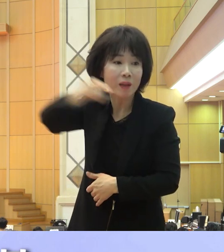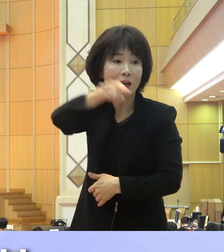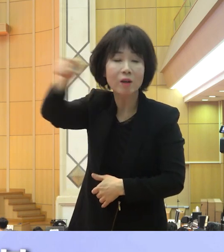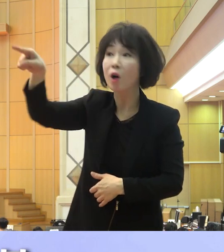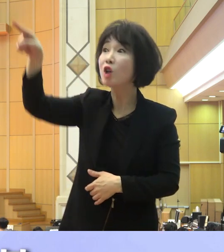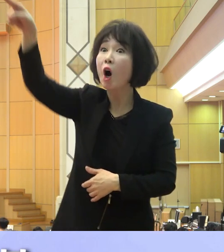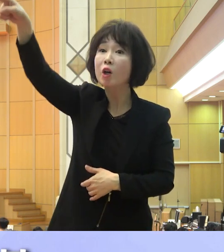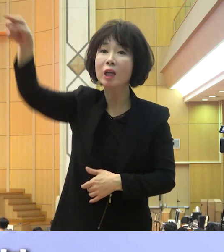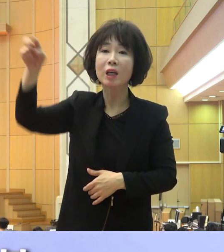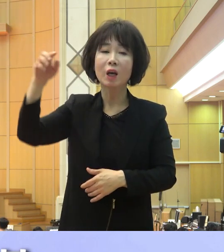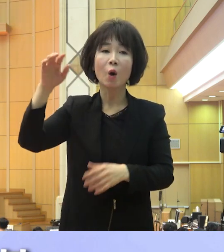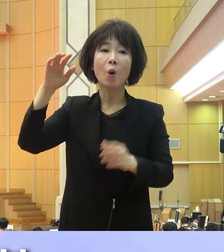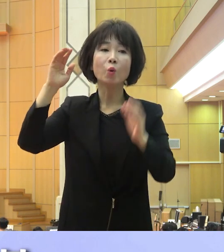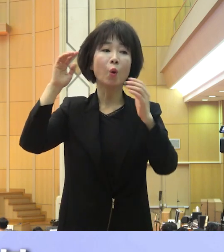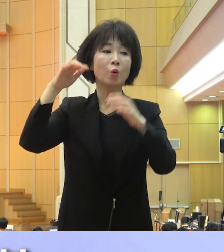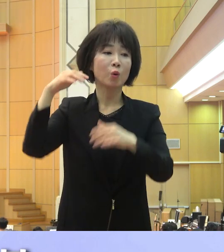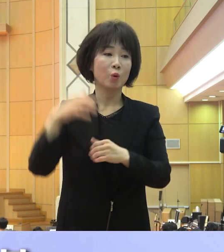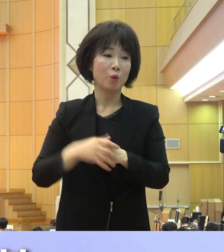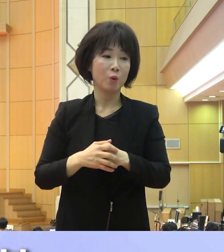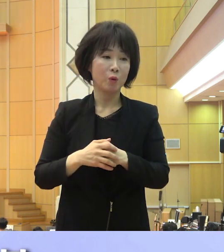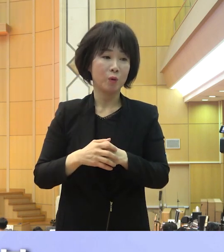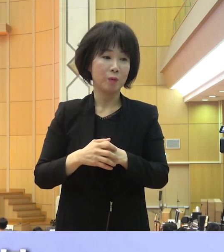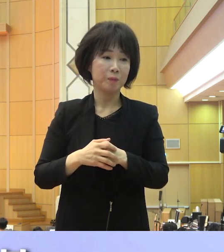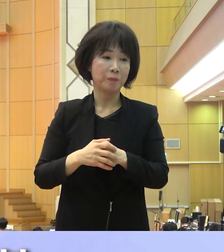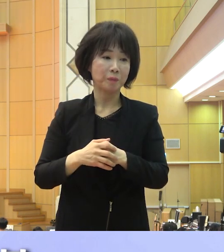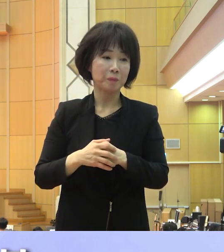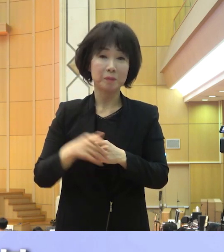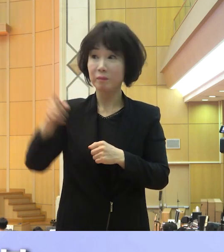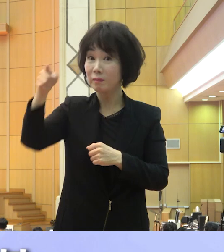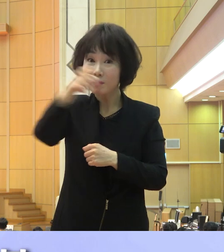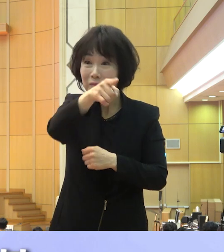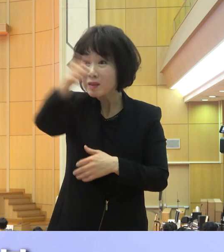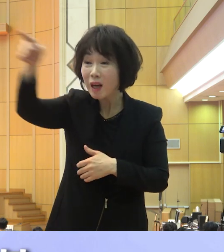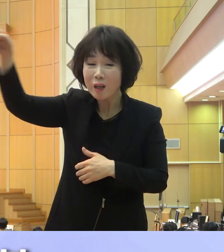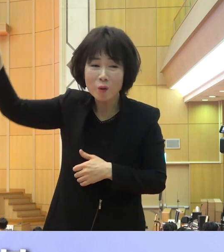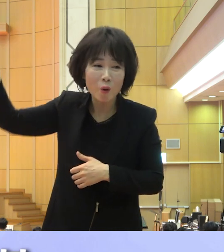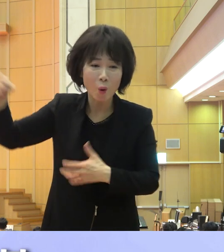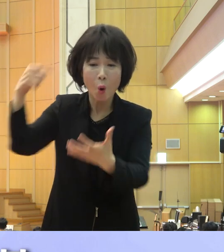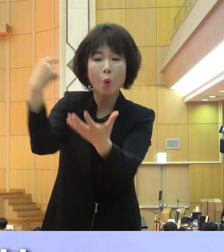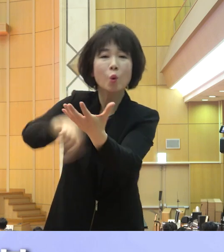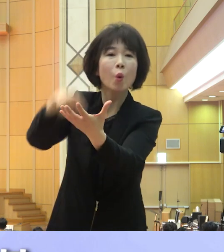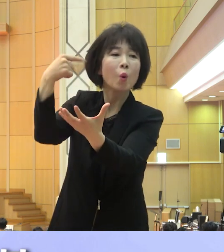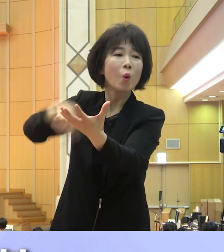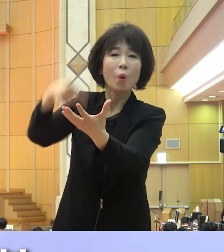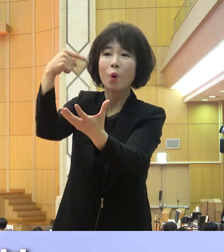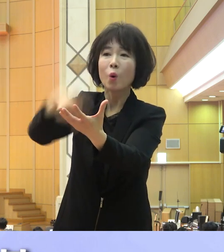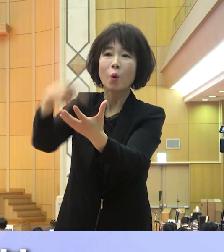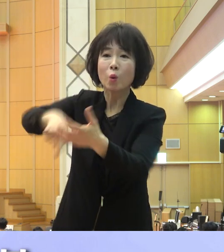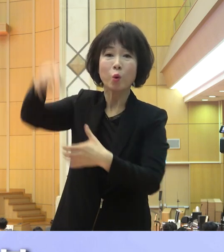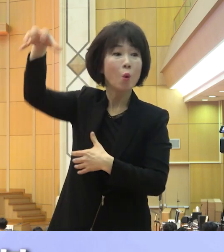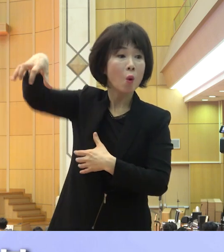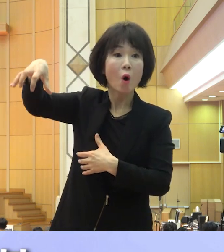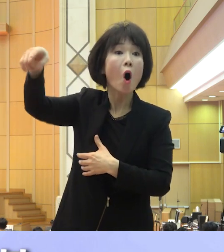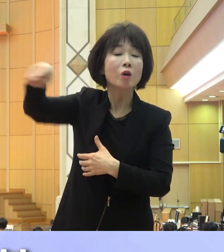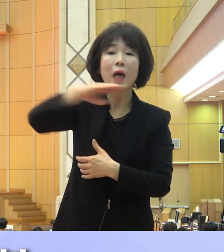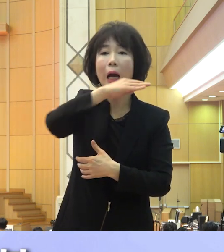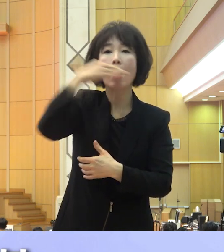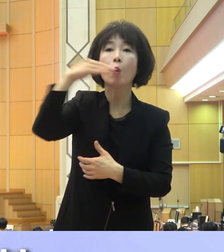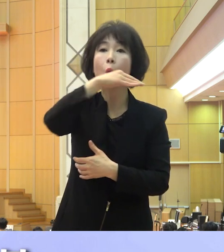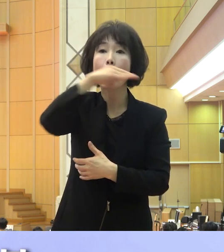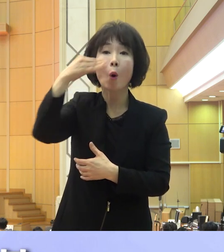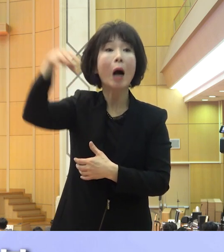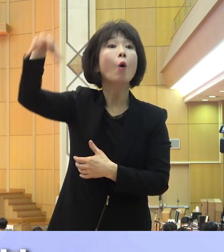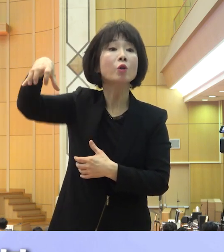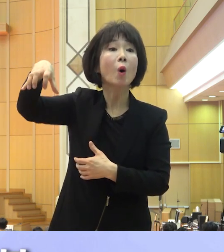교육청, 내가 나온 그 학교 그 강원도 뿐인데 강원도